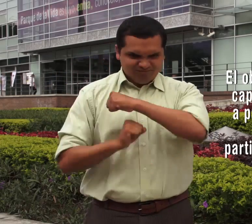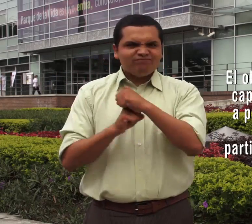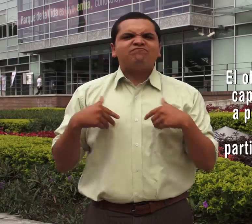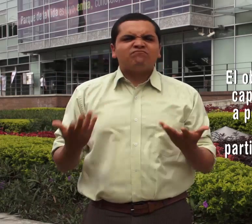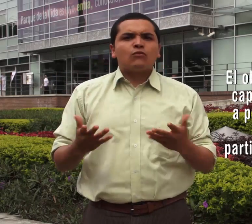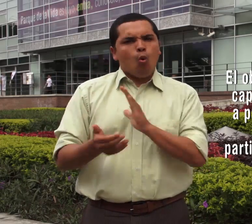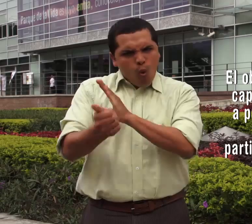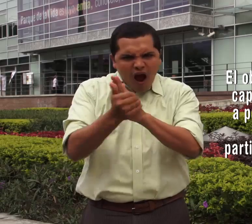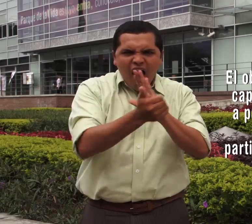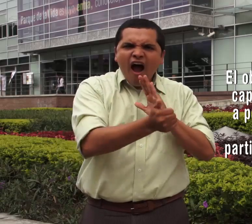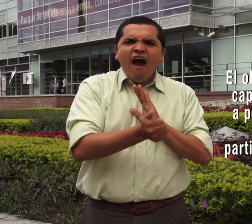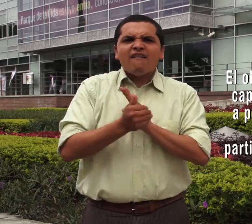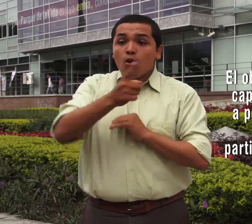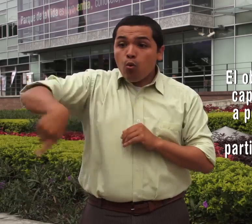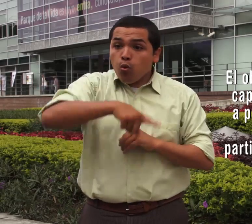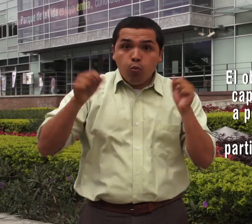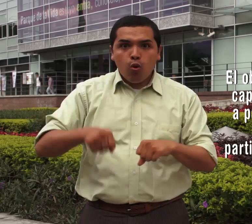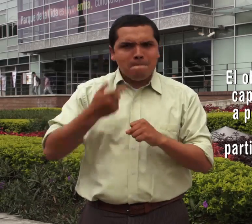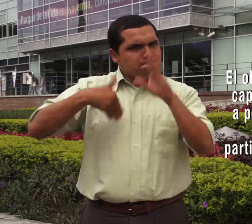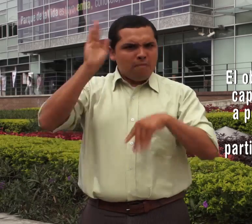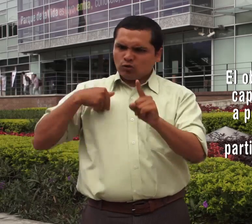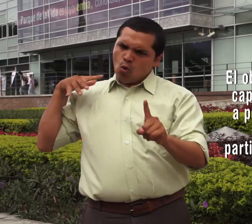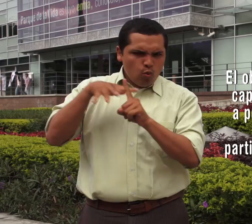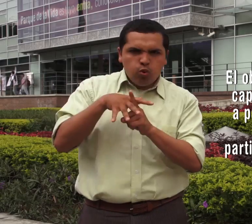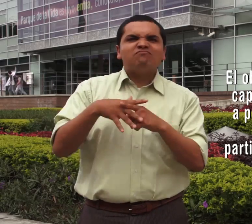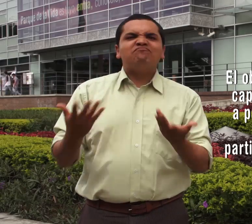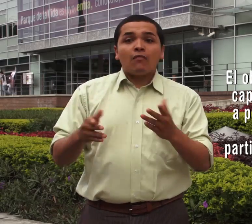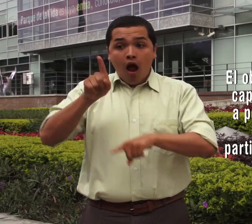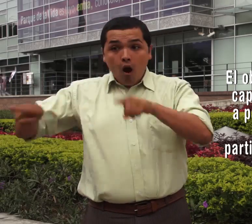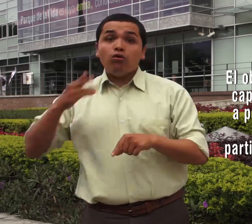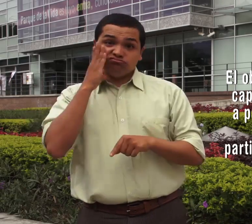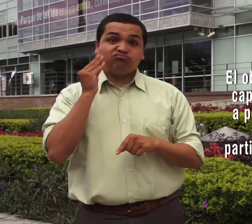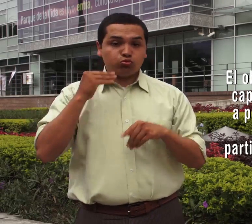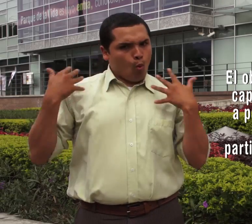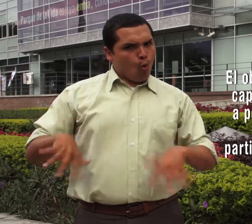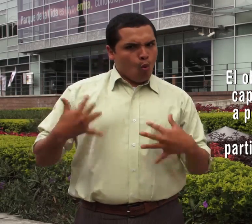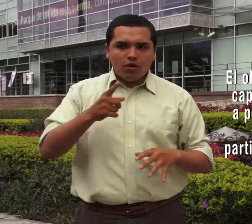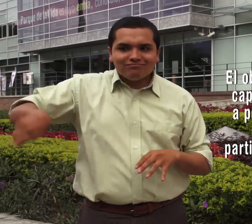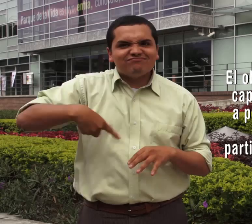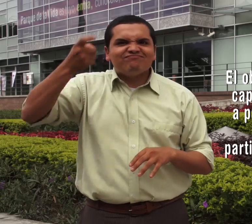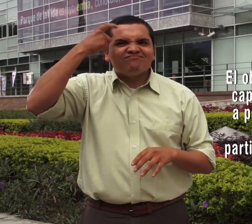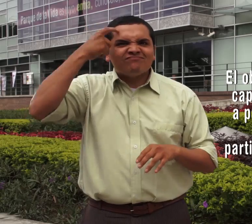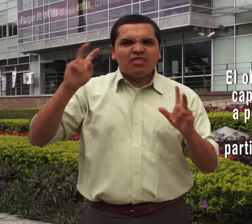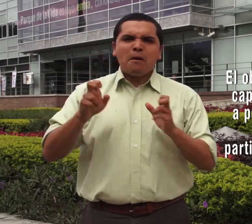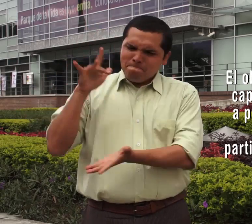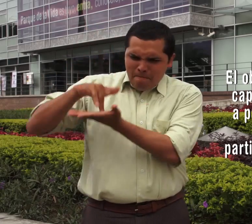principal será el de fortalecer sus capacidades de incidencia a partir de experiencias de expertos en temas de participación gestión